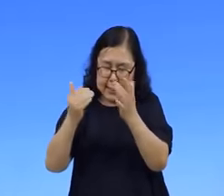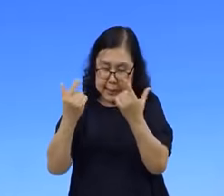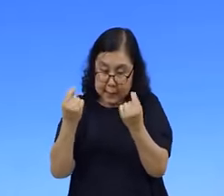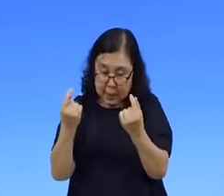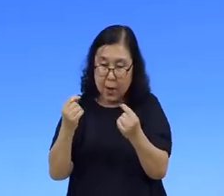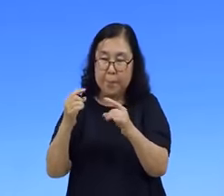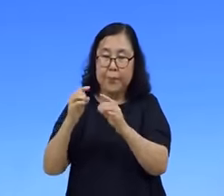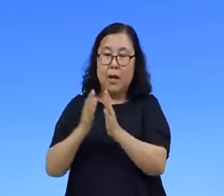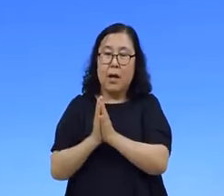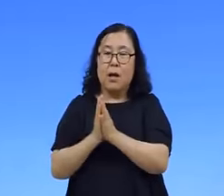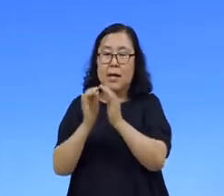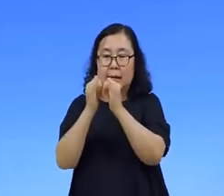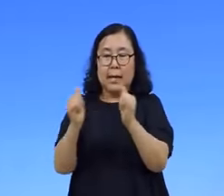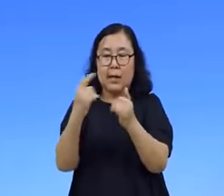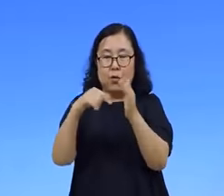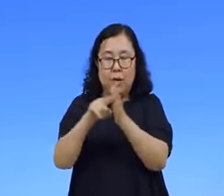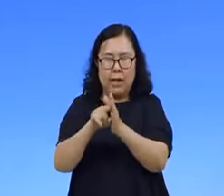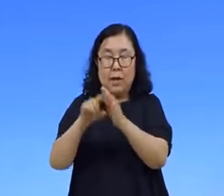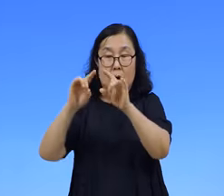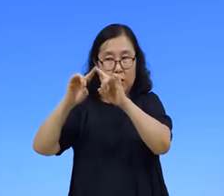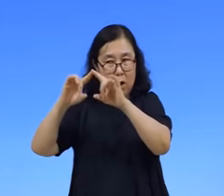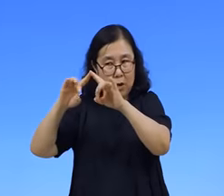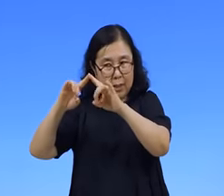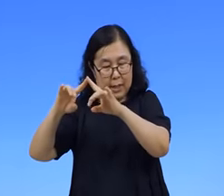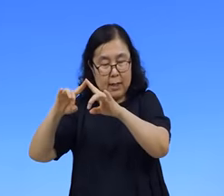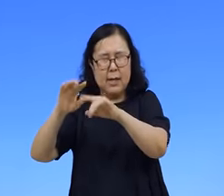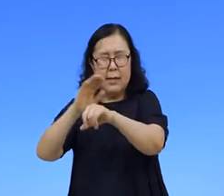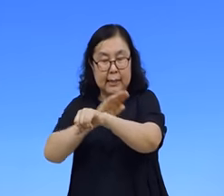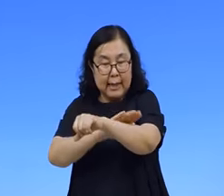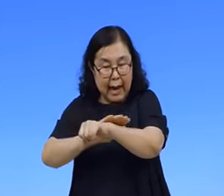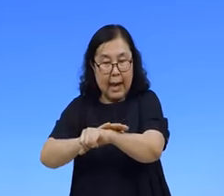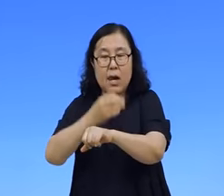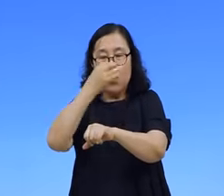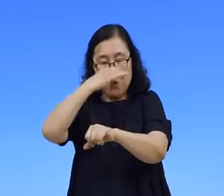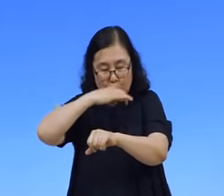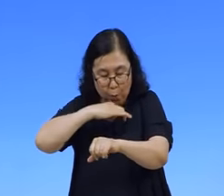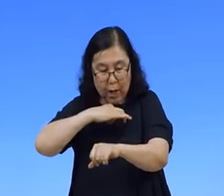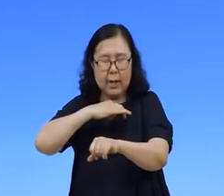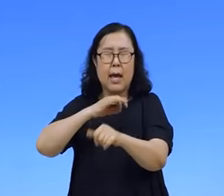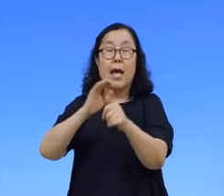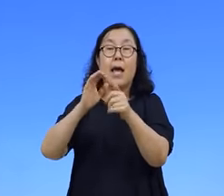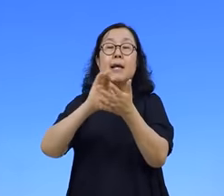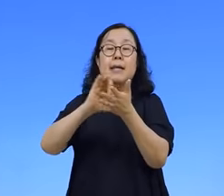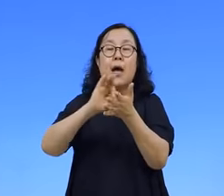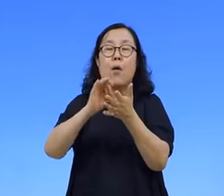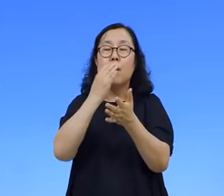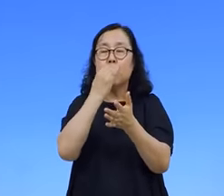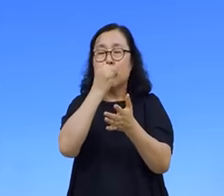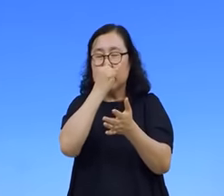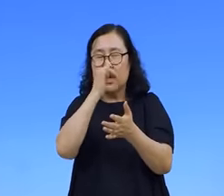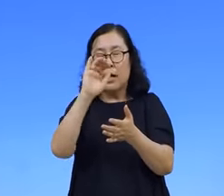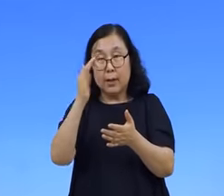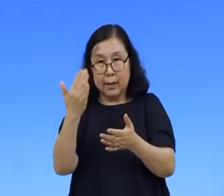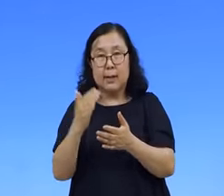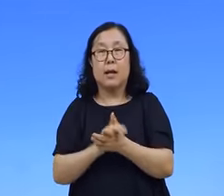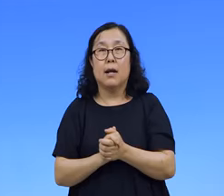방법을 배워야 한단다. 그래서 첫 번째 교훈이 분노를 선한 목적에 사용해라, 이